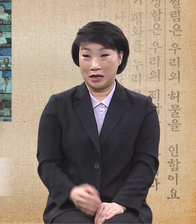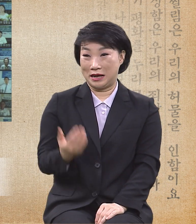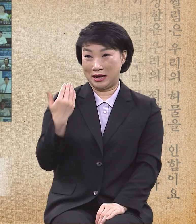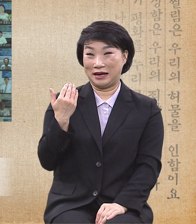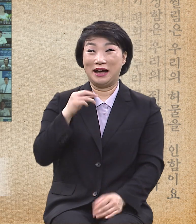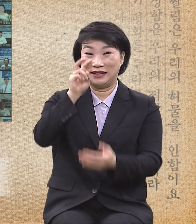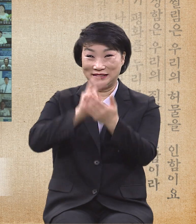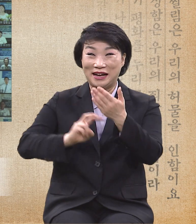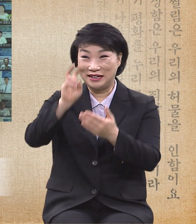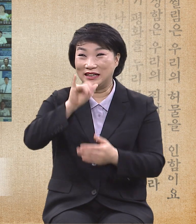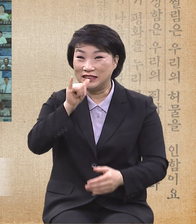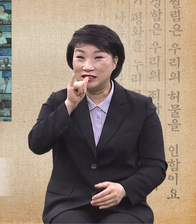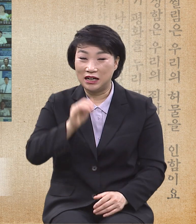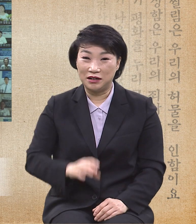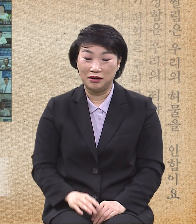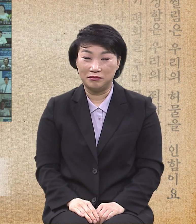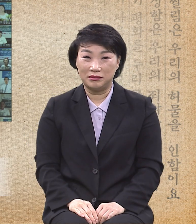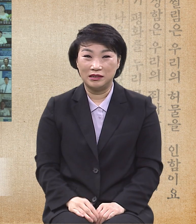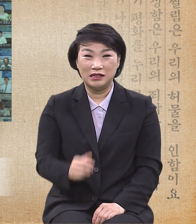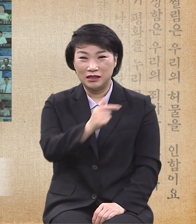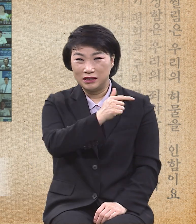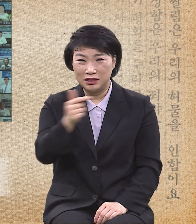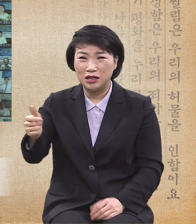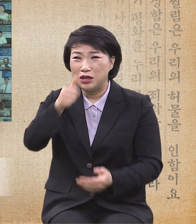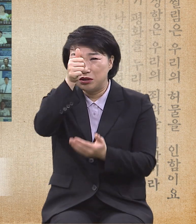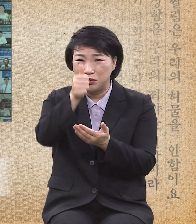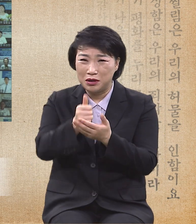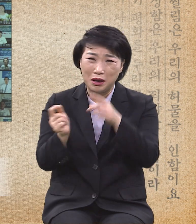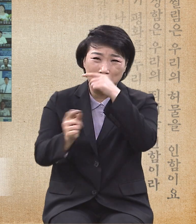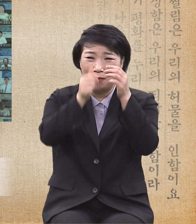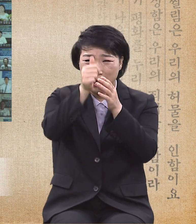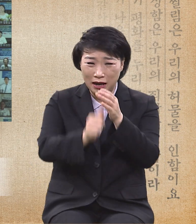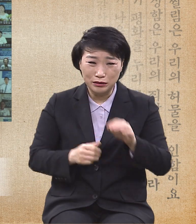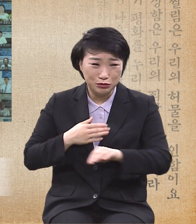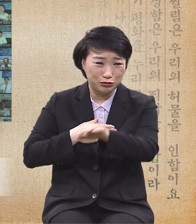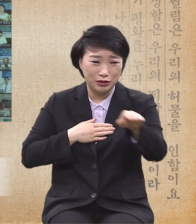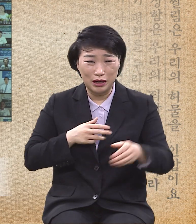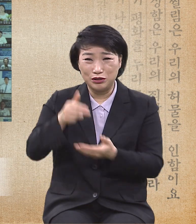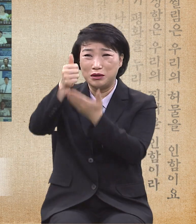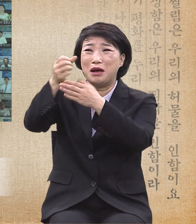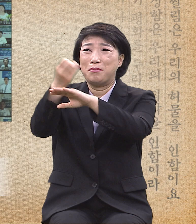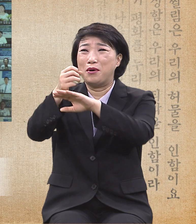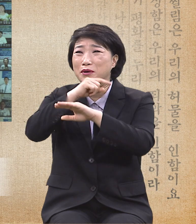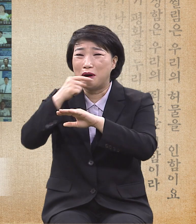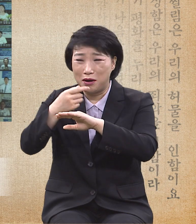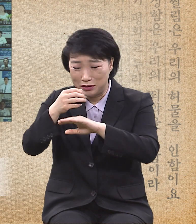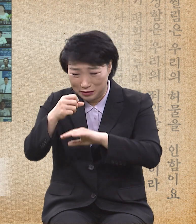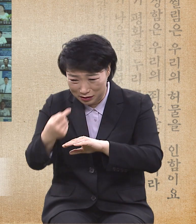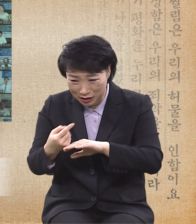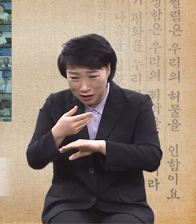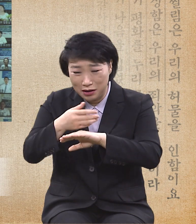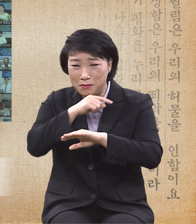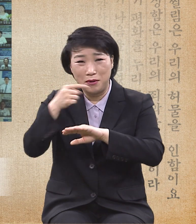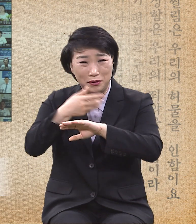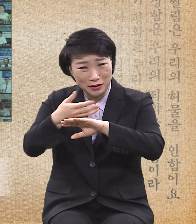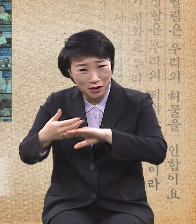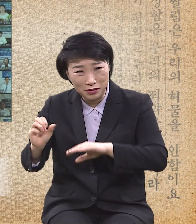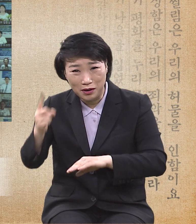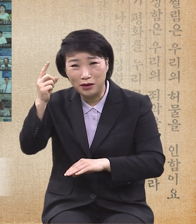아까도 찬양했잖아요. 큰 죄에 빠진 우리가 그 보혈 때문에 죽게로 거저간다 이